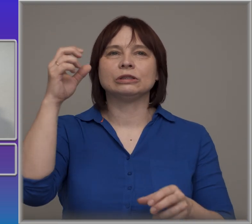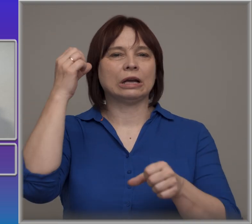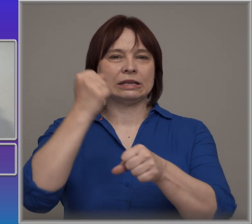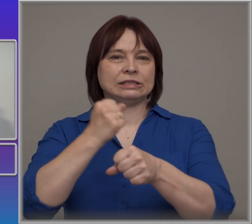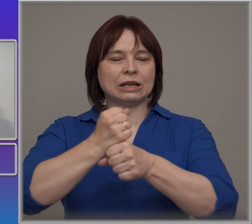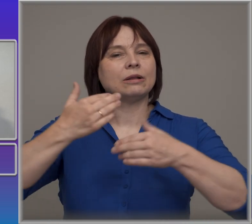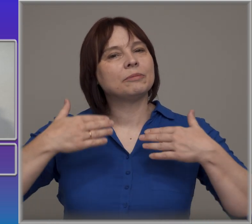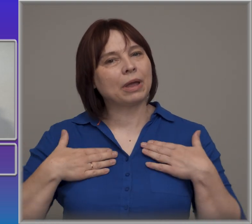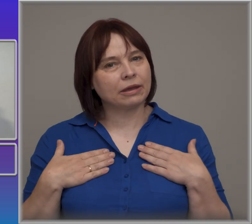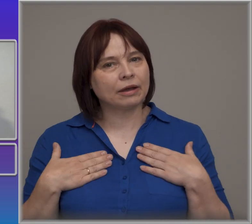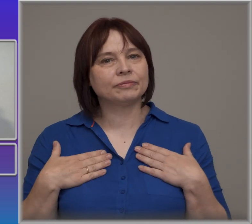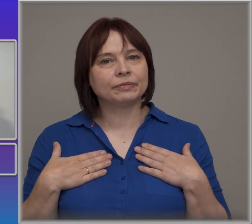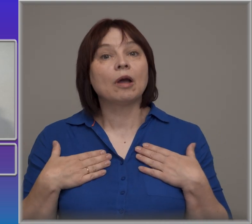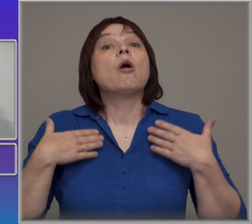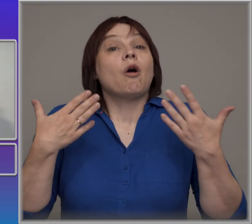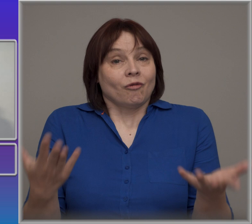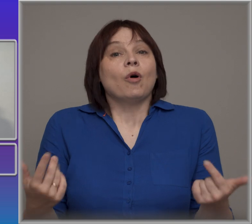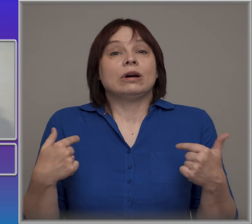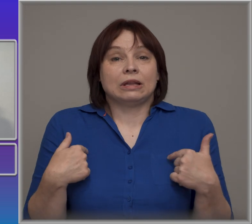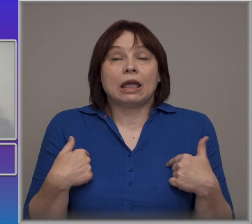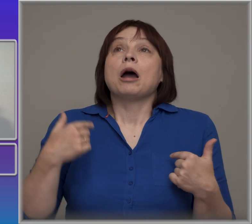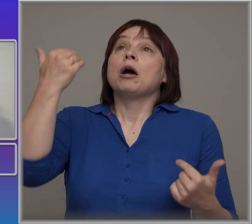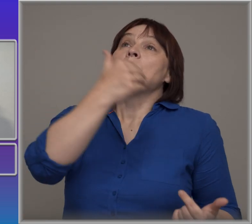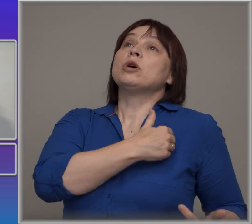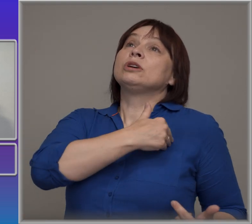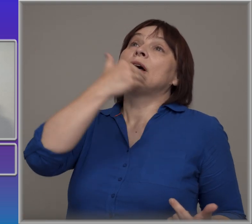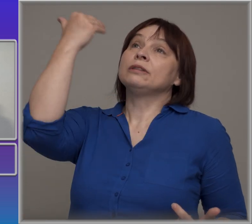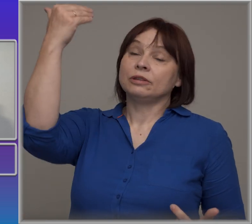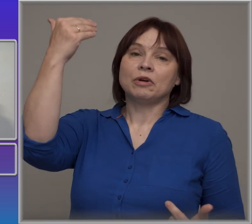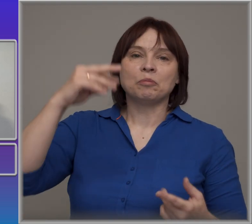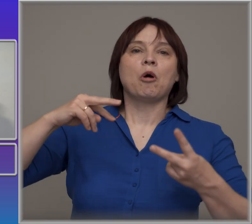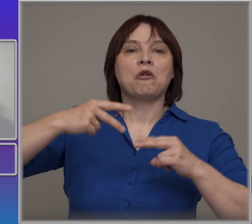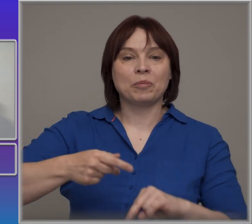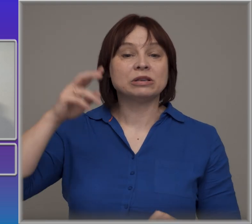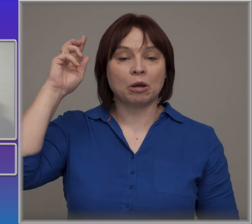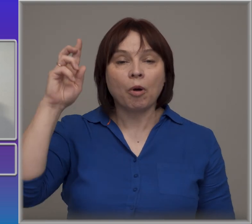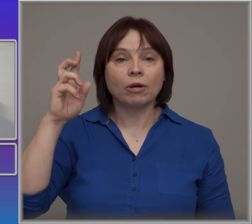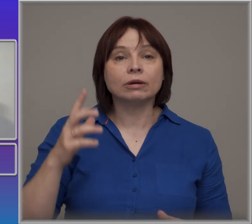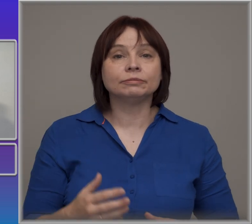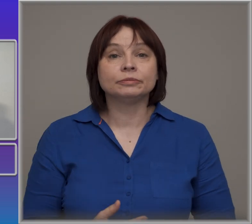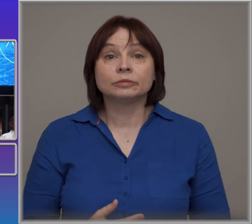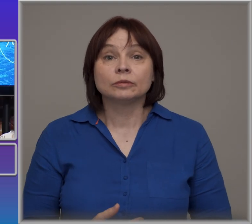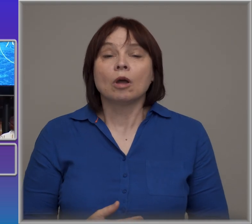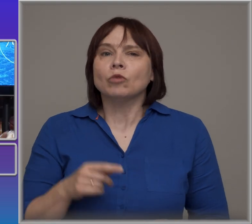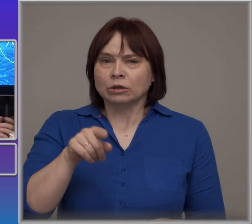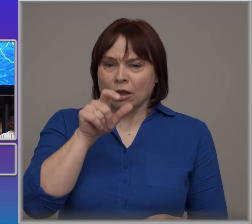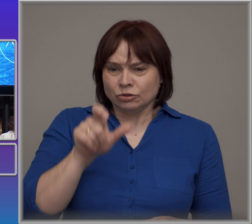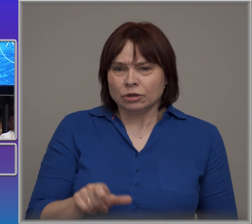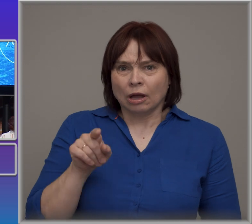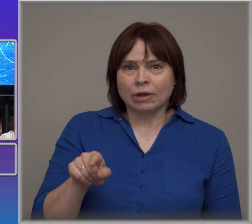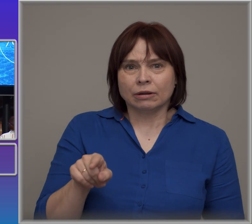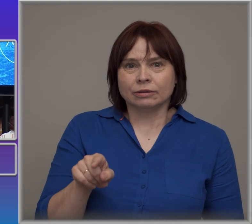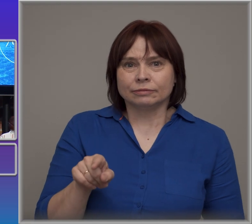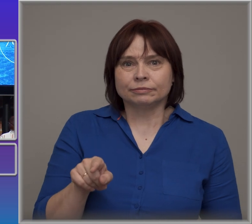меня, вот я по желанию твоему вместо Бога». Человек, который говорил от лица Божьего к